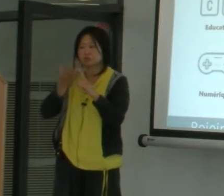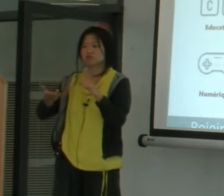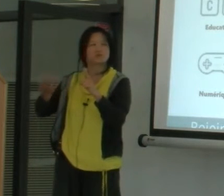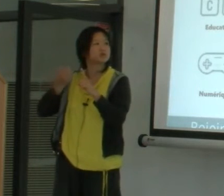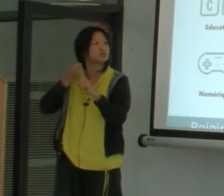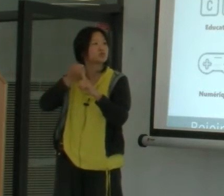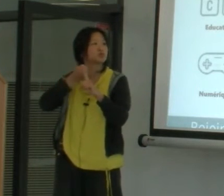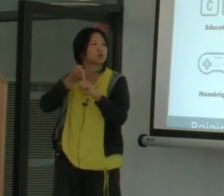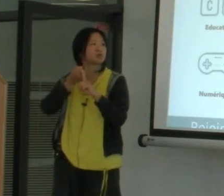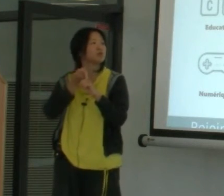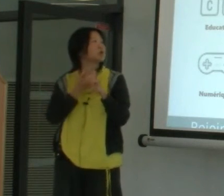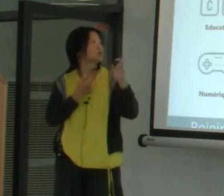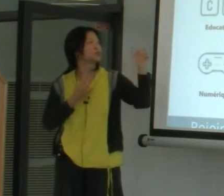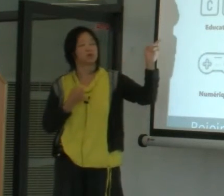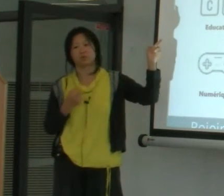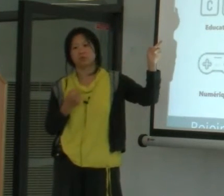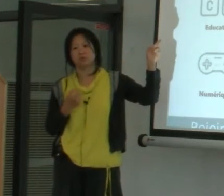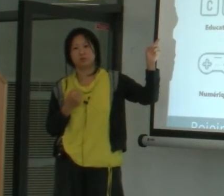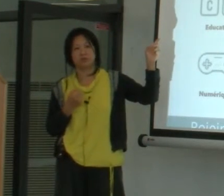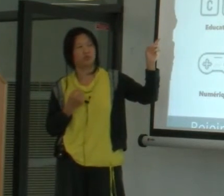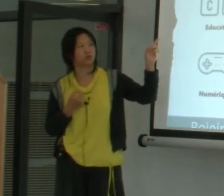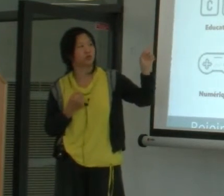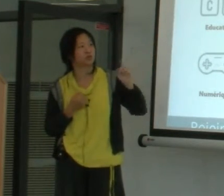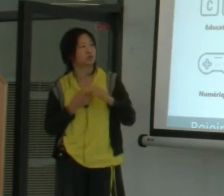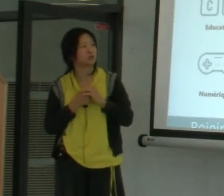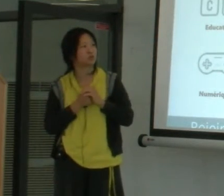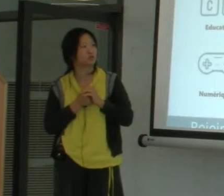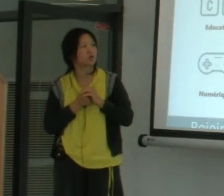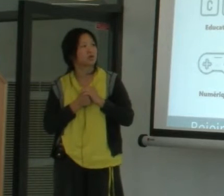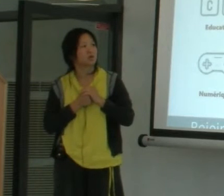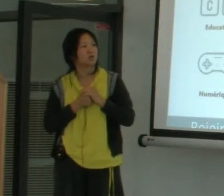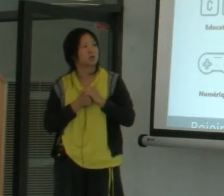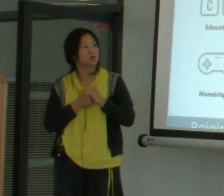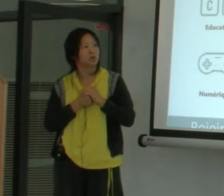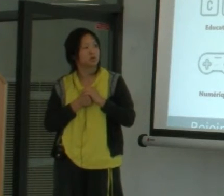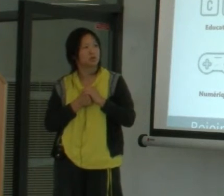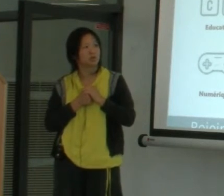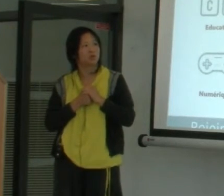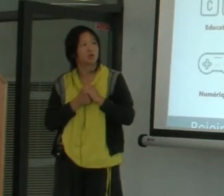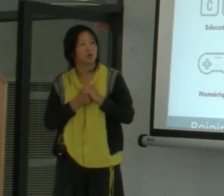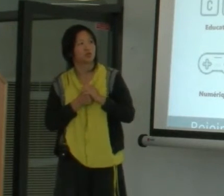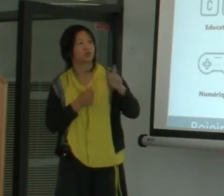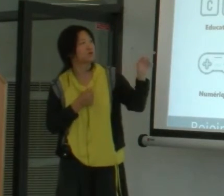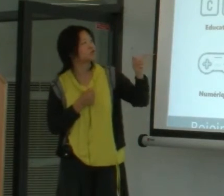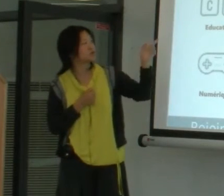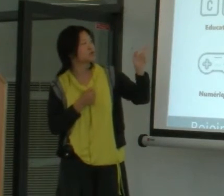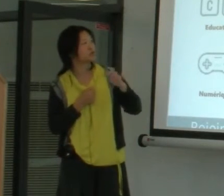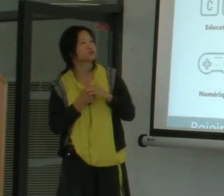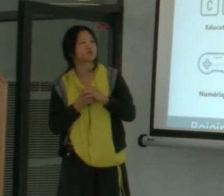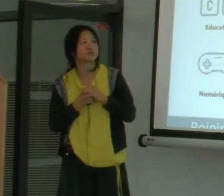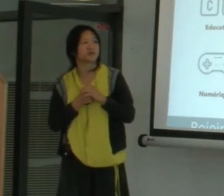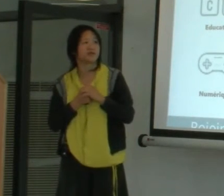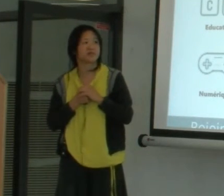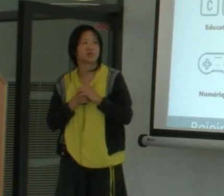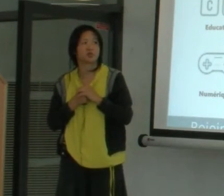coup, tous ensemble aussi pour que pour que l'éducation en France